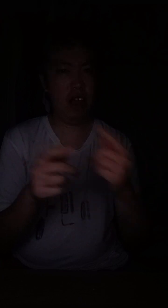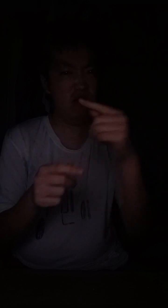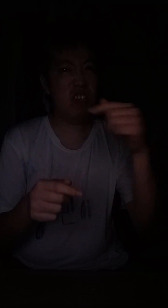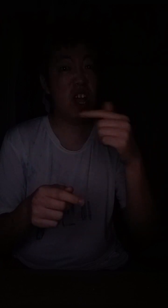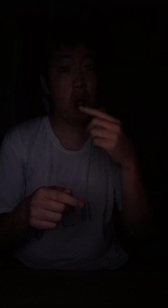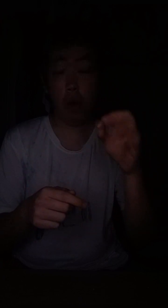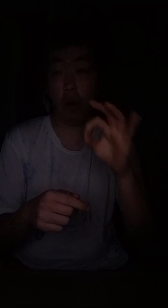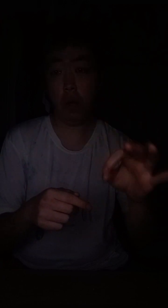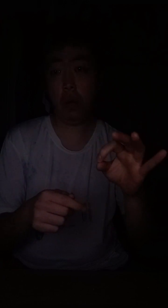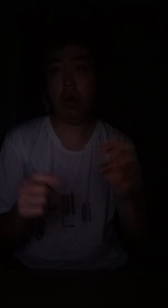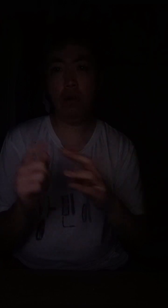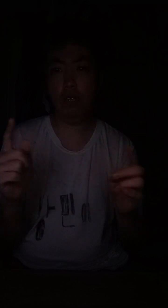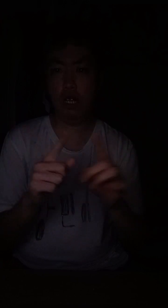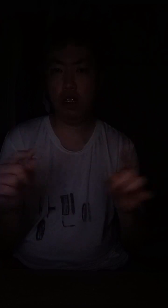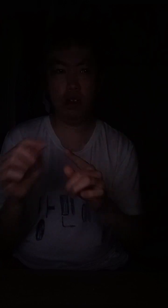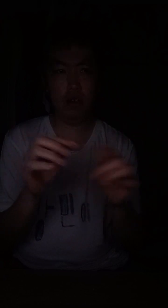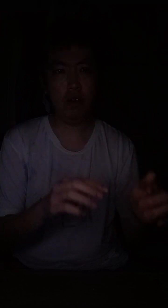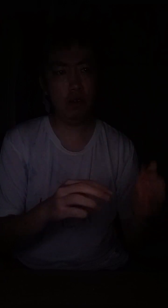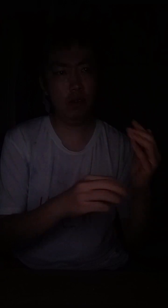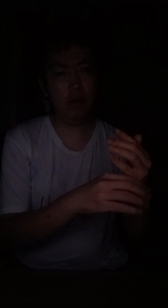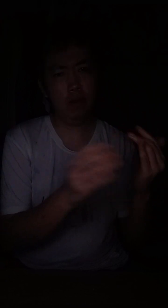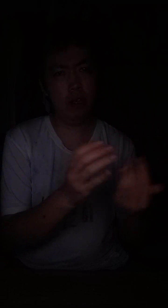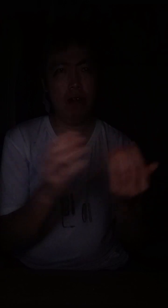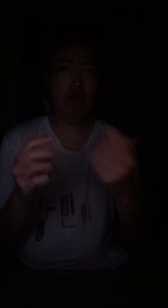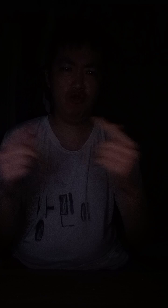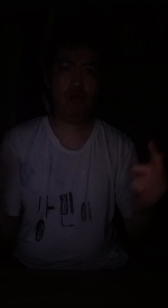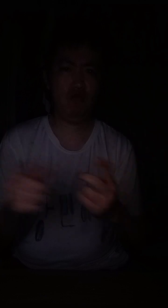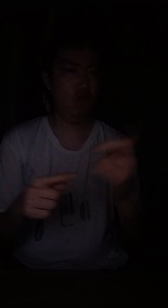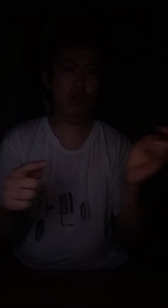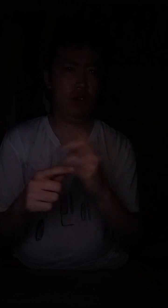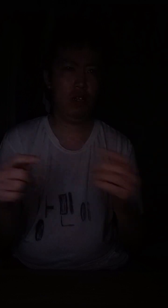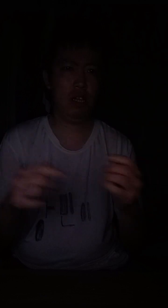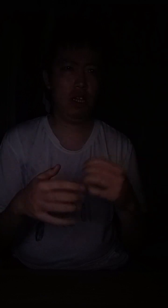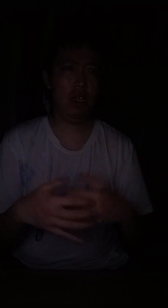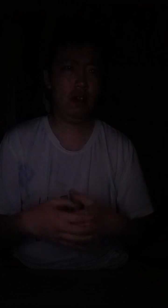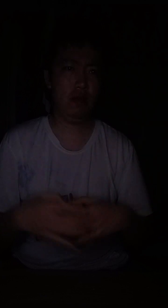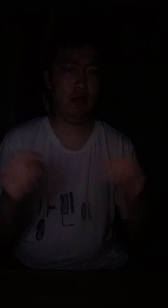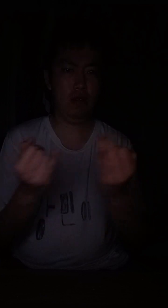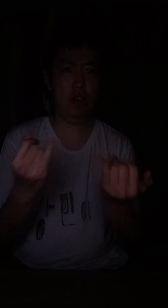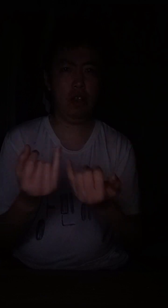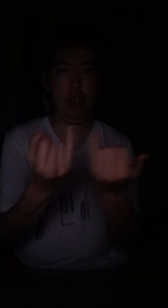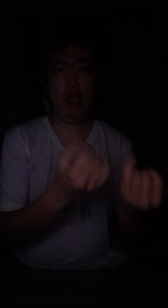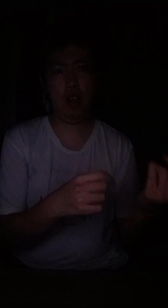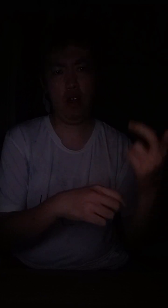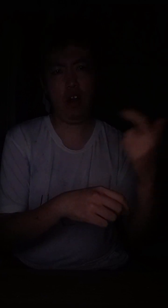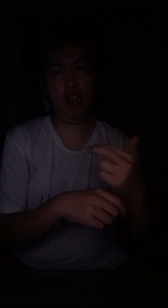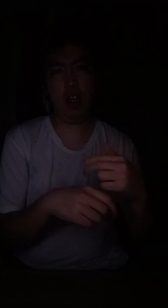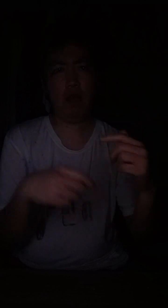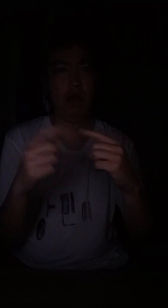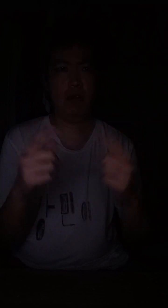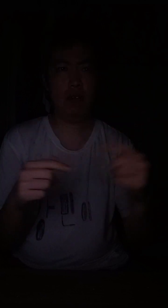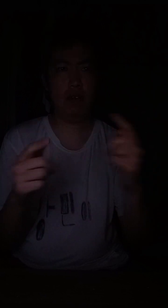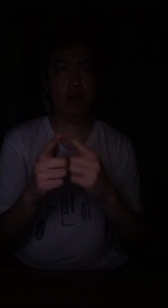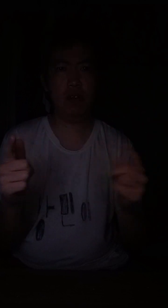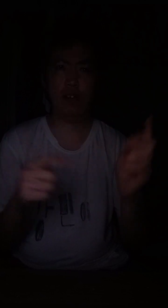데 대해서도 참사를 추모하는 스티커 하나 용인하지 못하던 회사가 용산주를 탄 앵커의 사장 도전을 너무도 쉽게